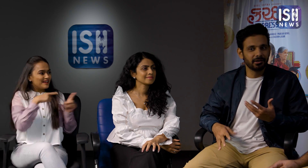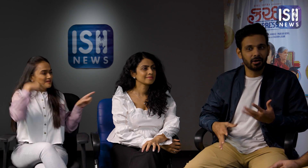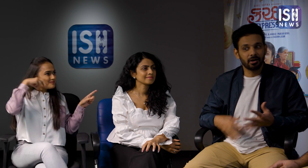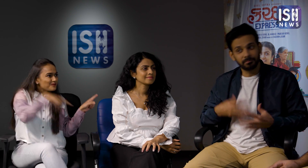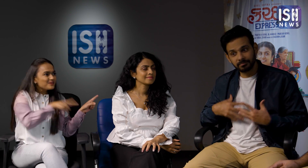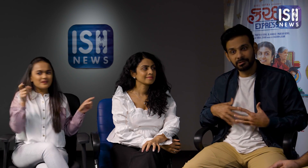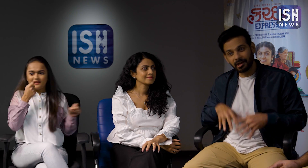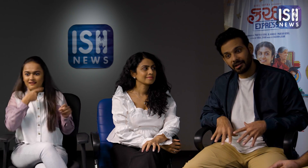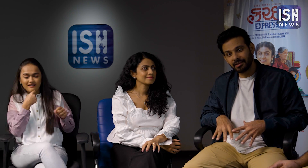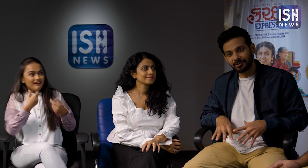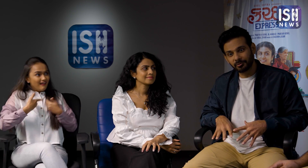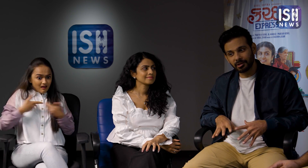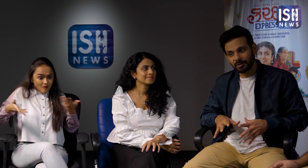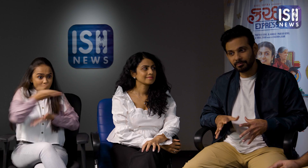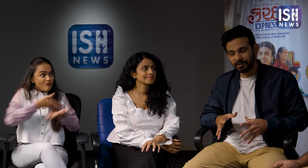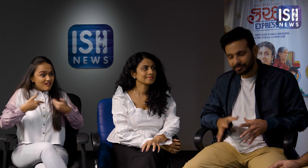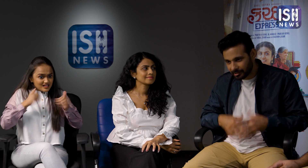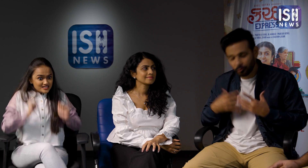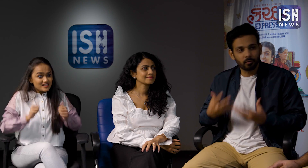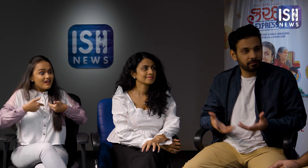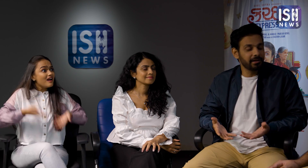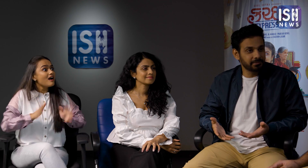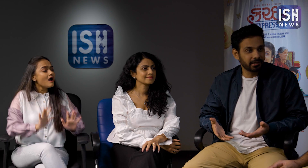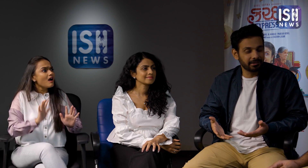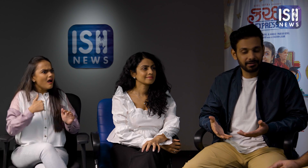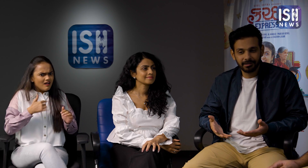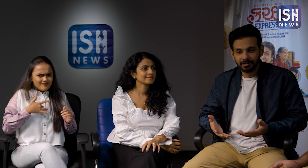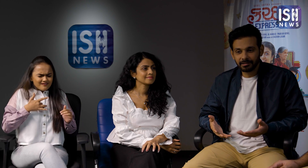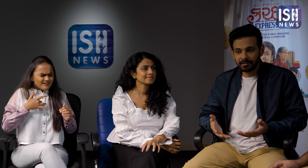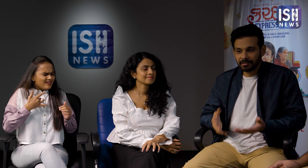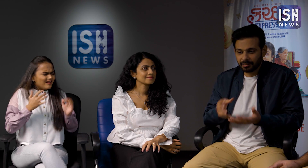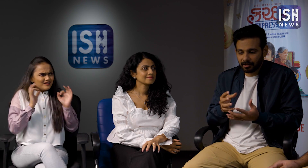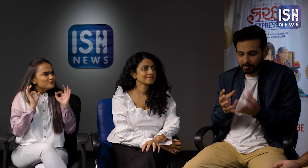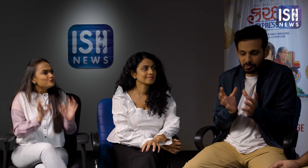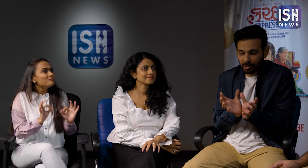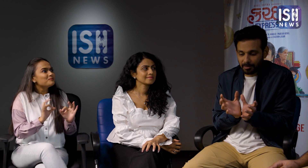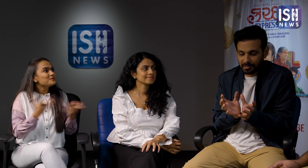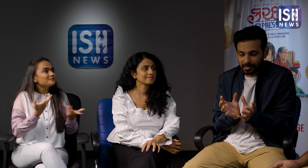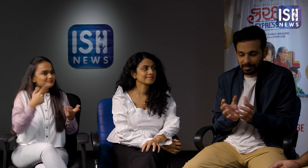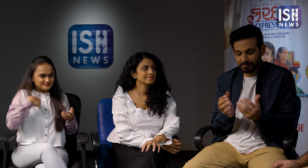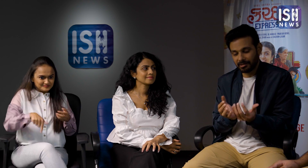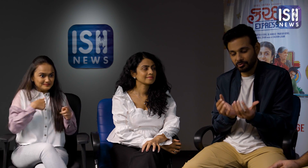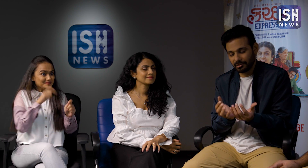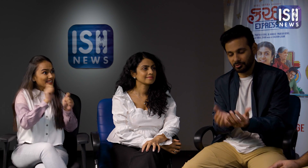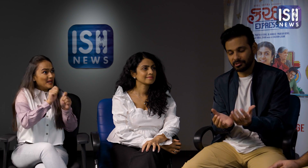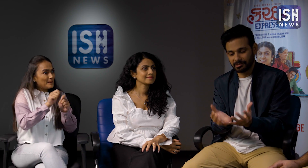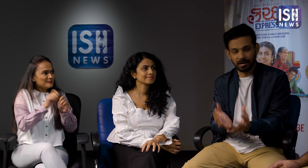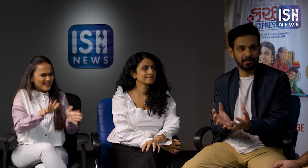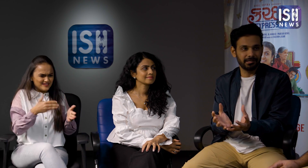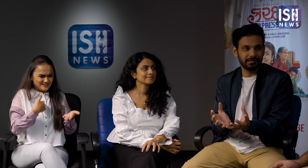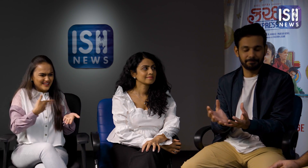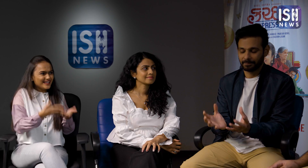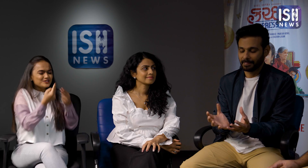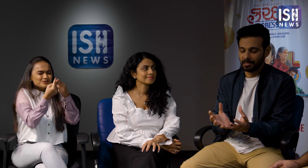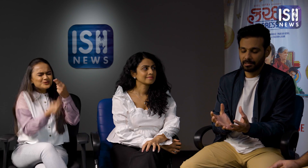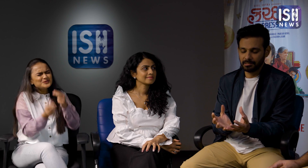मानसी हम यहाँ हैं, क्योंकि हम इतने ओवरवेल्म्ड हैं कि हमने जो काम किया है, हमारी जो ये छोटी सी